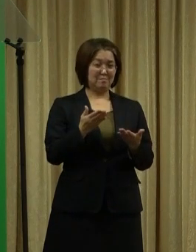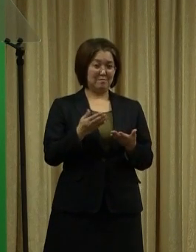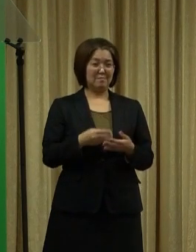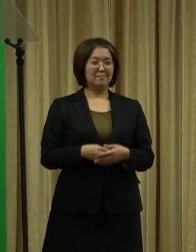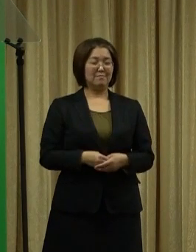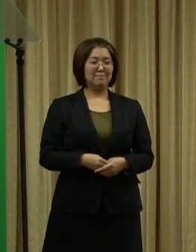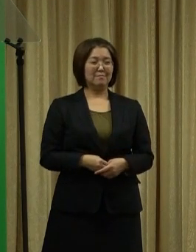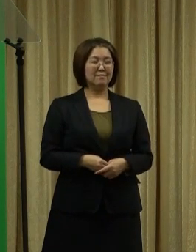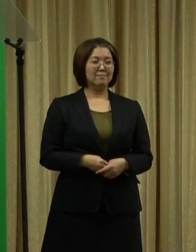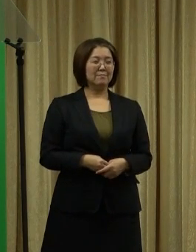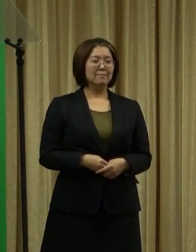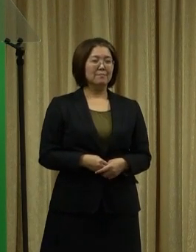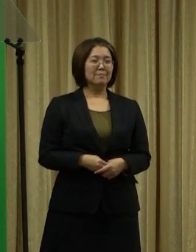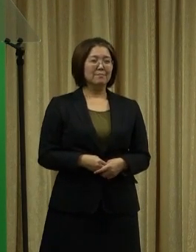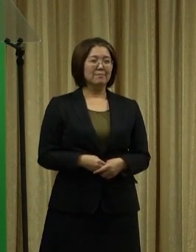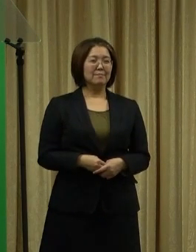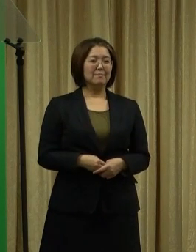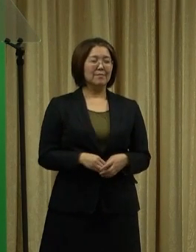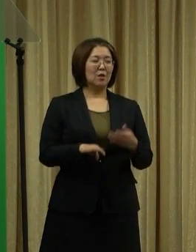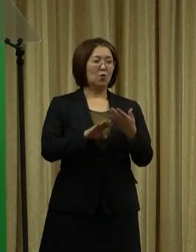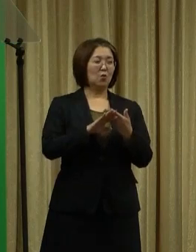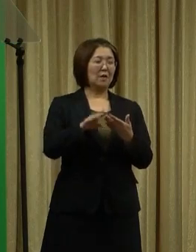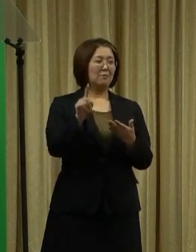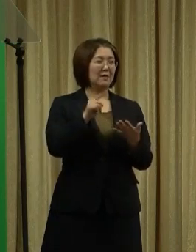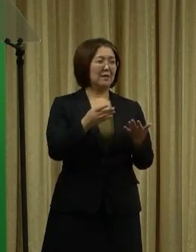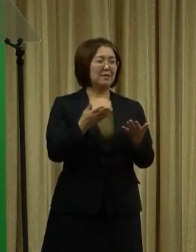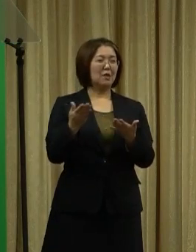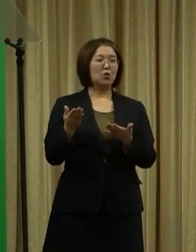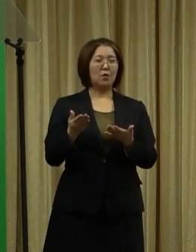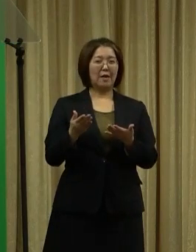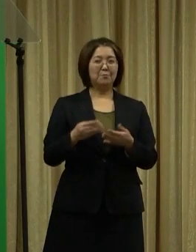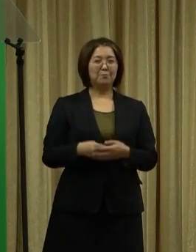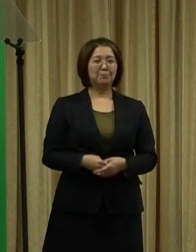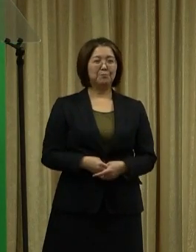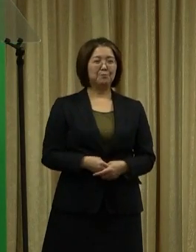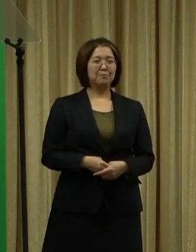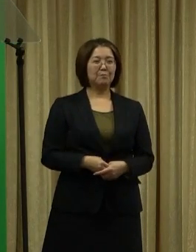い、じゃあ他ご質問ある方、挙手をお願いいたします。